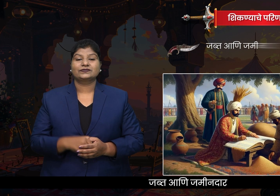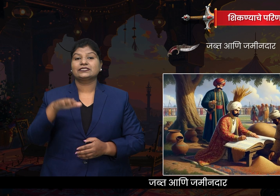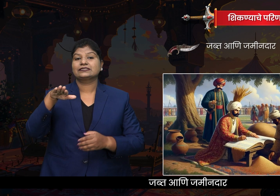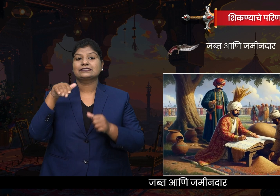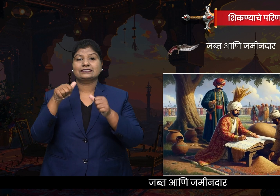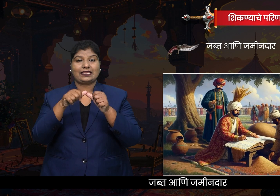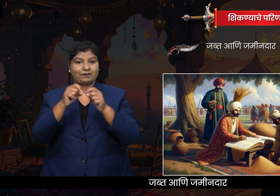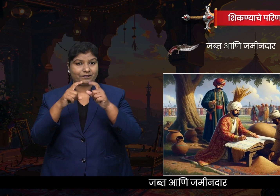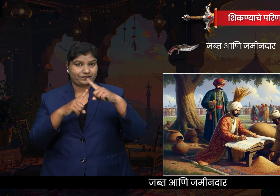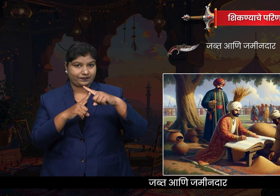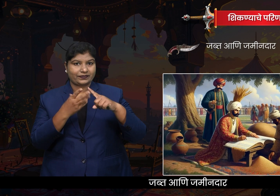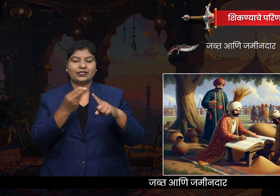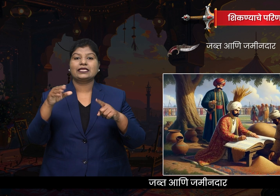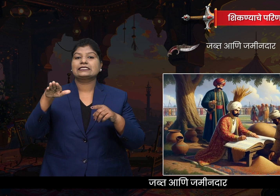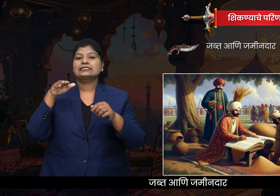जप्त आणि जमीनदार.